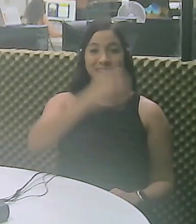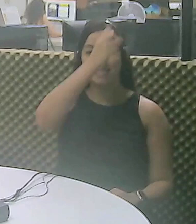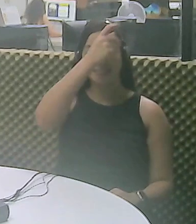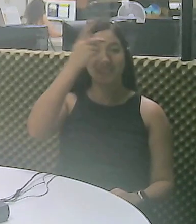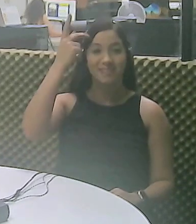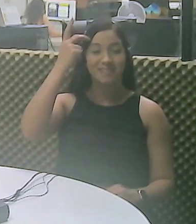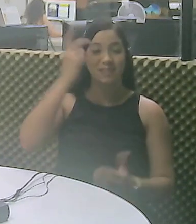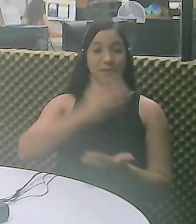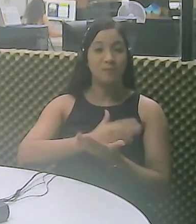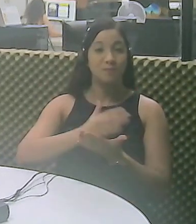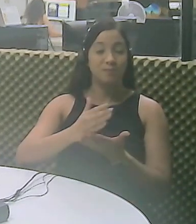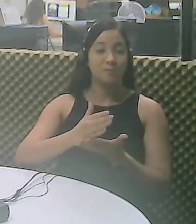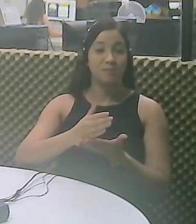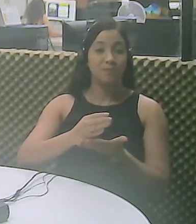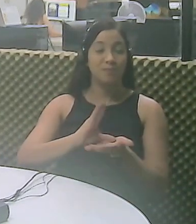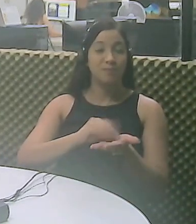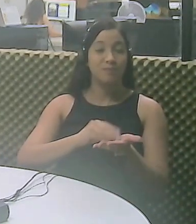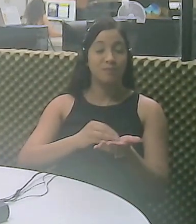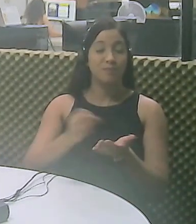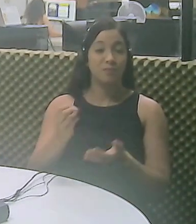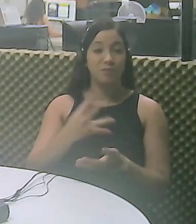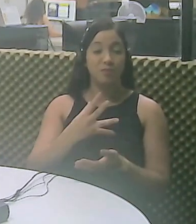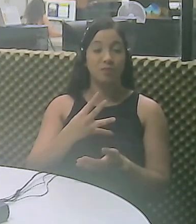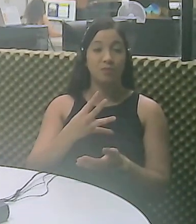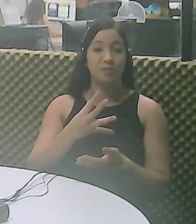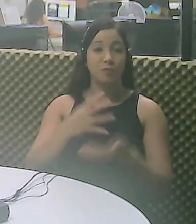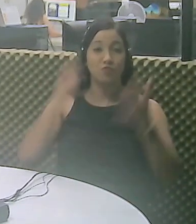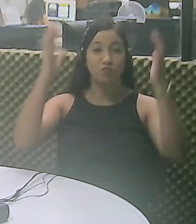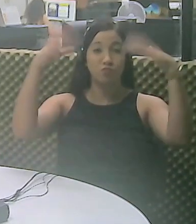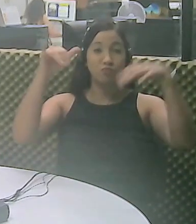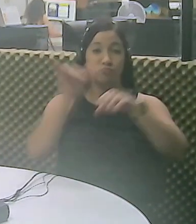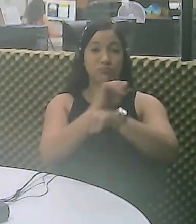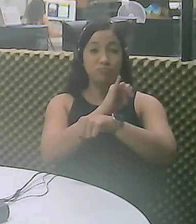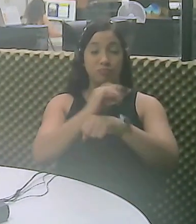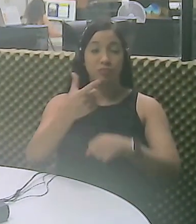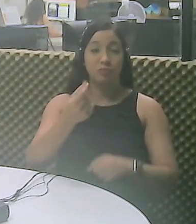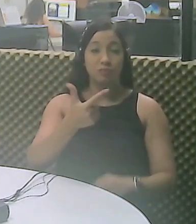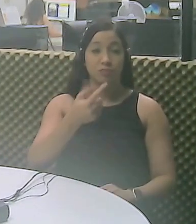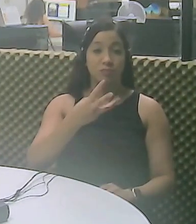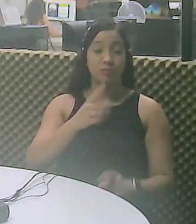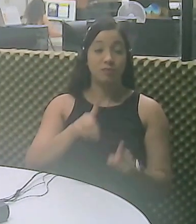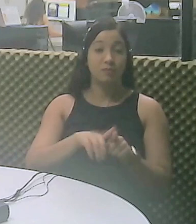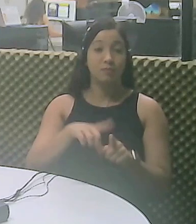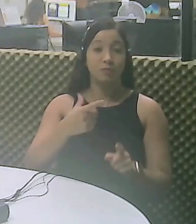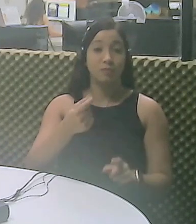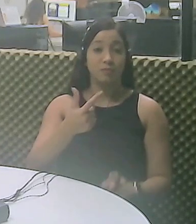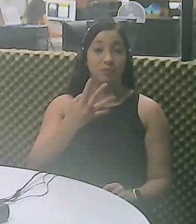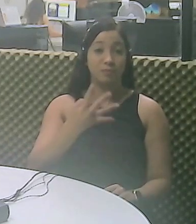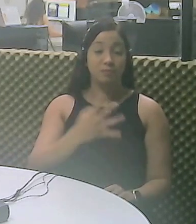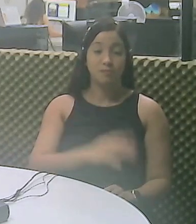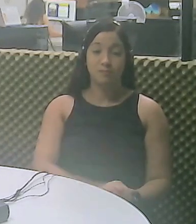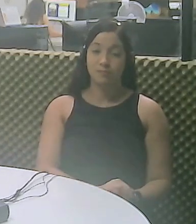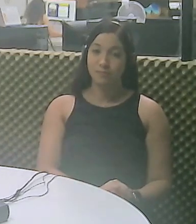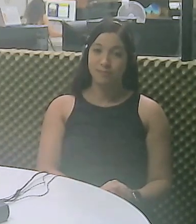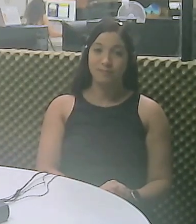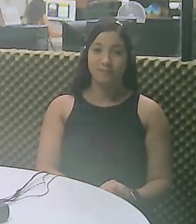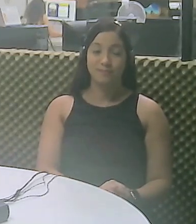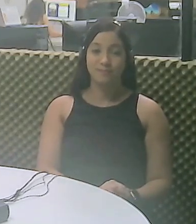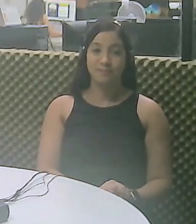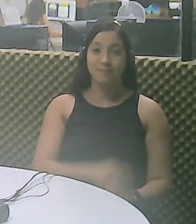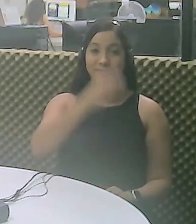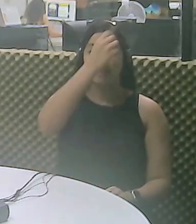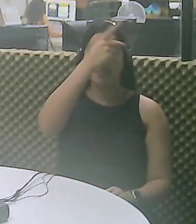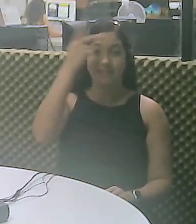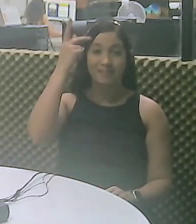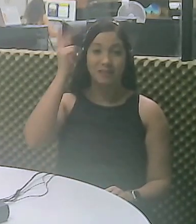Prefeitura dá início à atualização do plano de emergência pluviométrico para as chuvas de 2023 e 2024. A